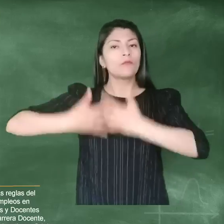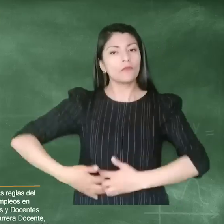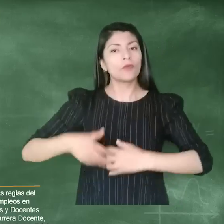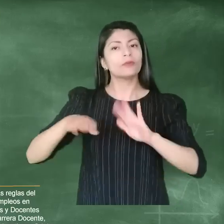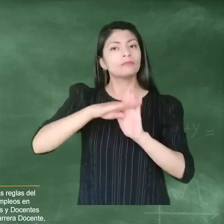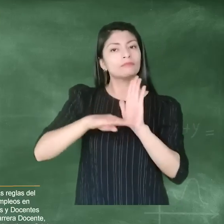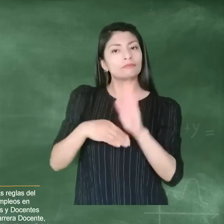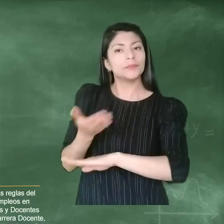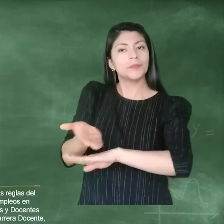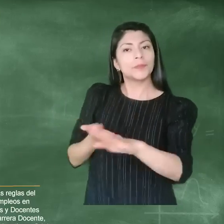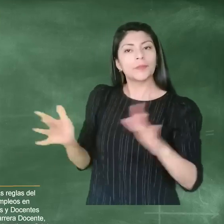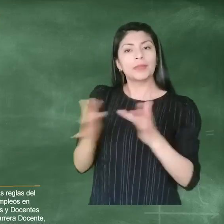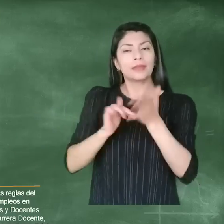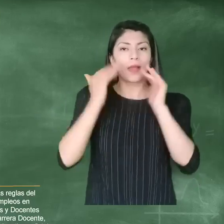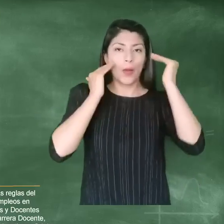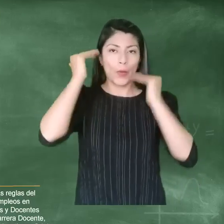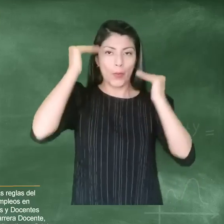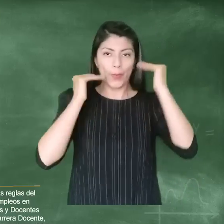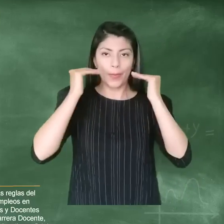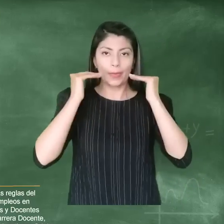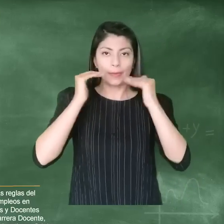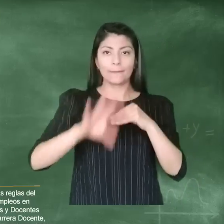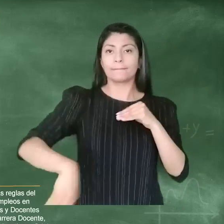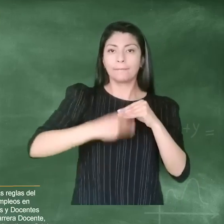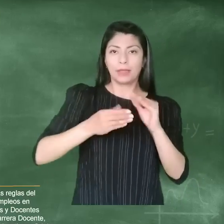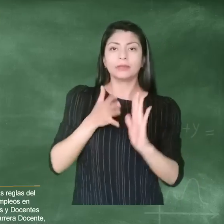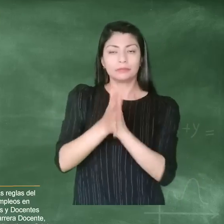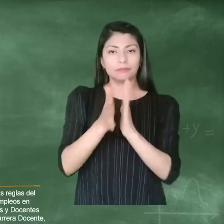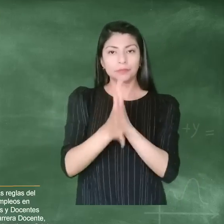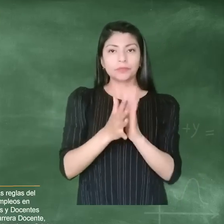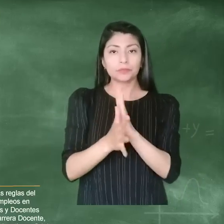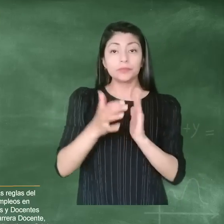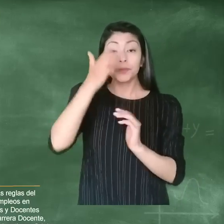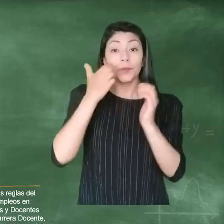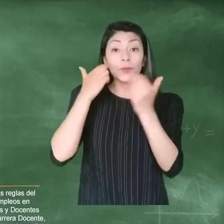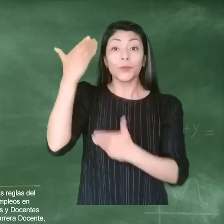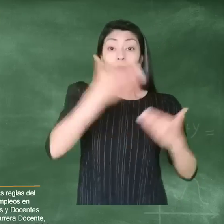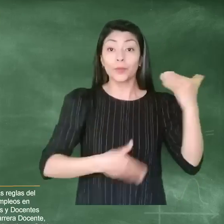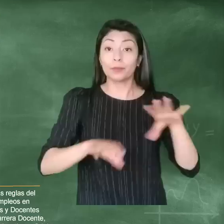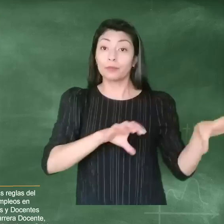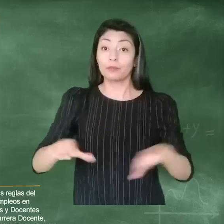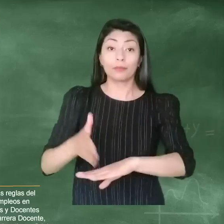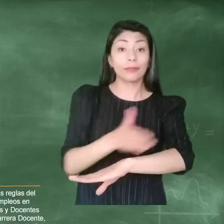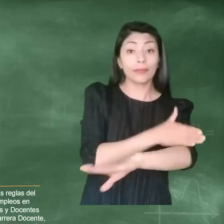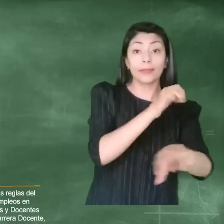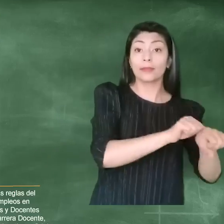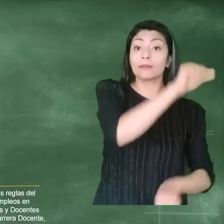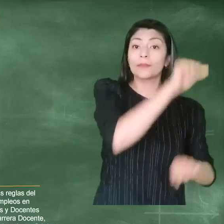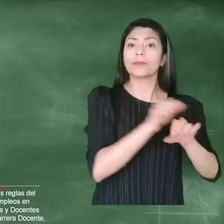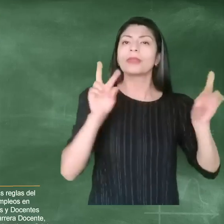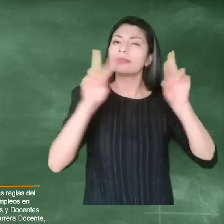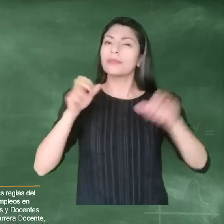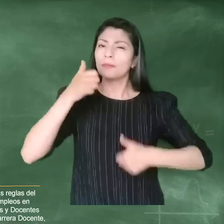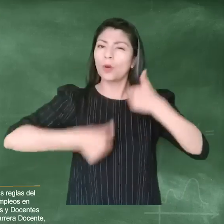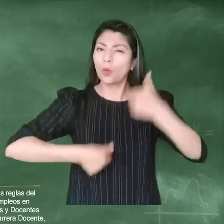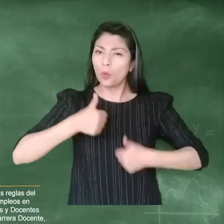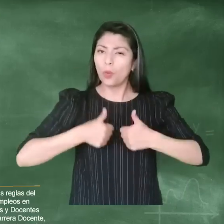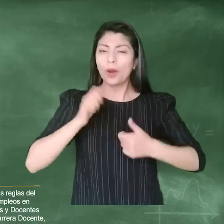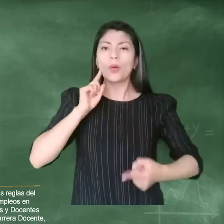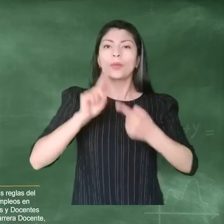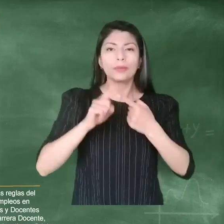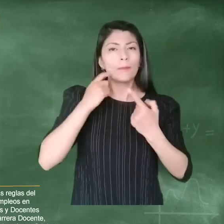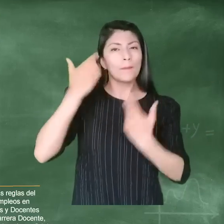de Funciones, Requisitos y Competencias. La prueba de valoración de antecedentes tiene por objeto